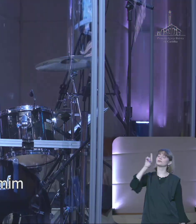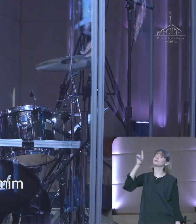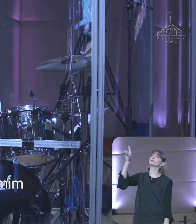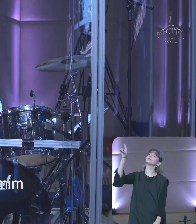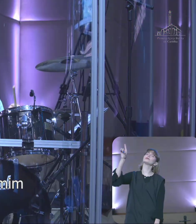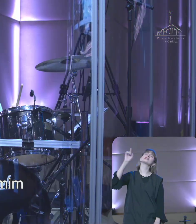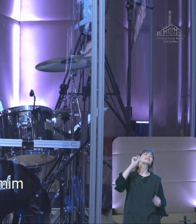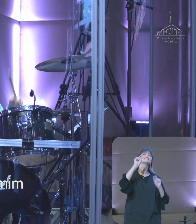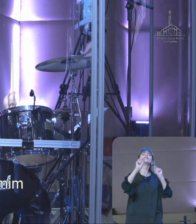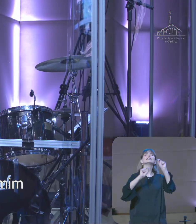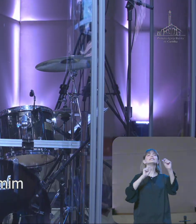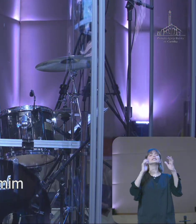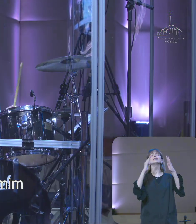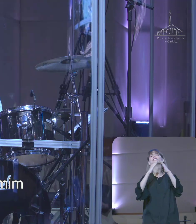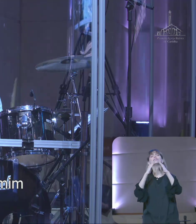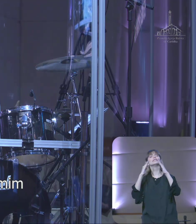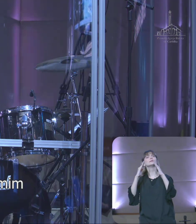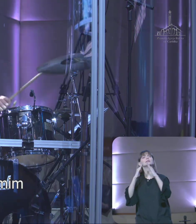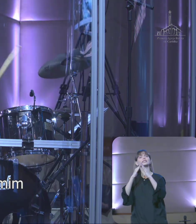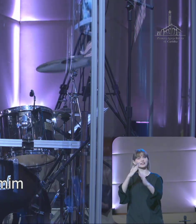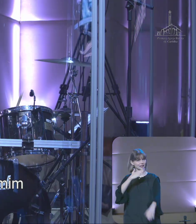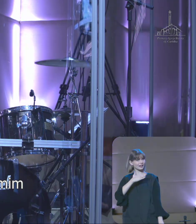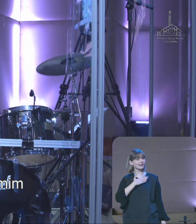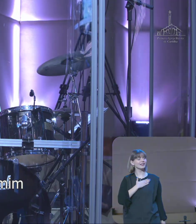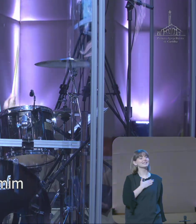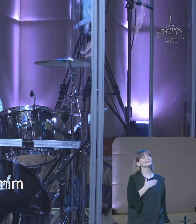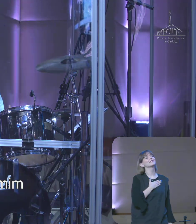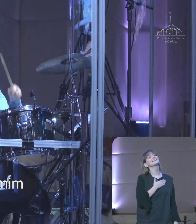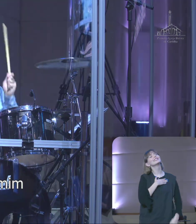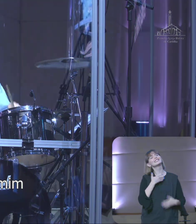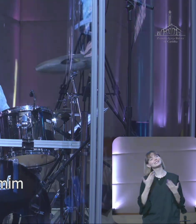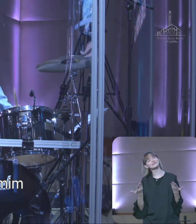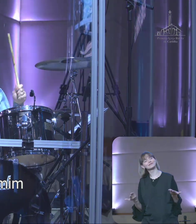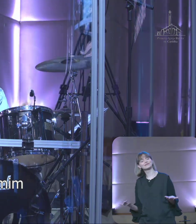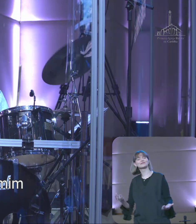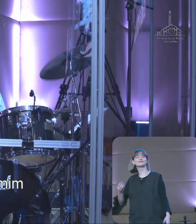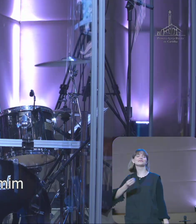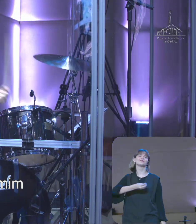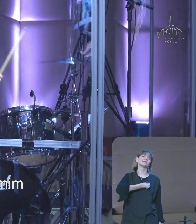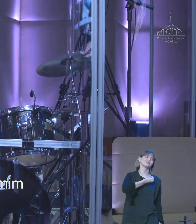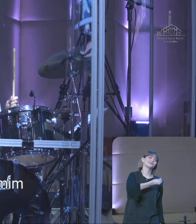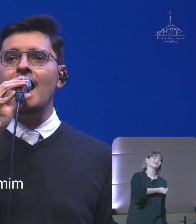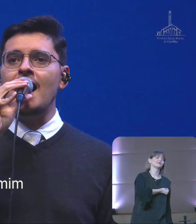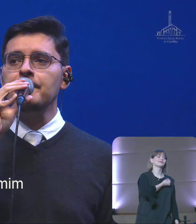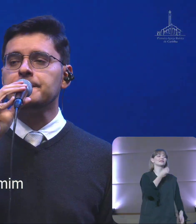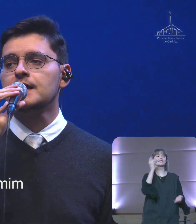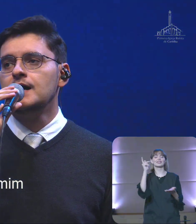teu, e quem habita em minha vida,